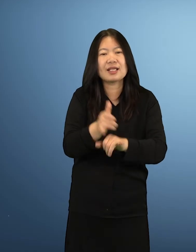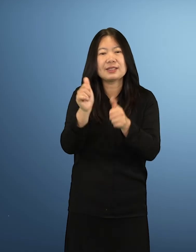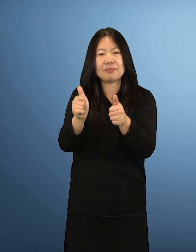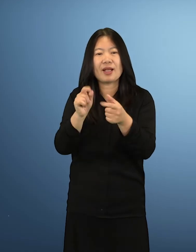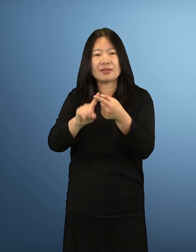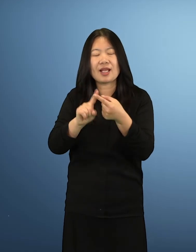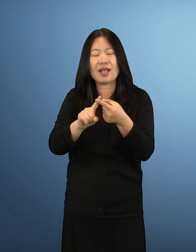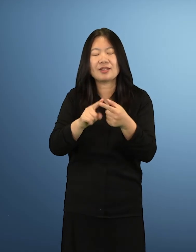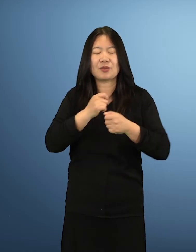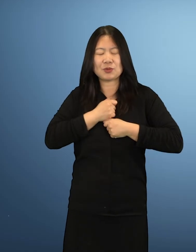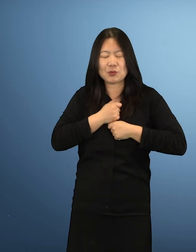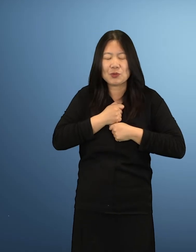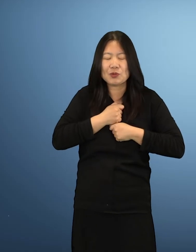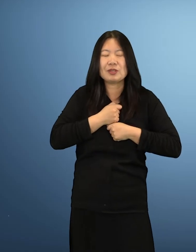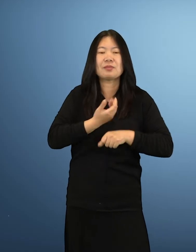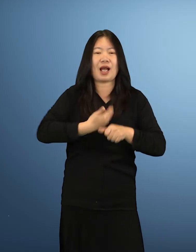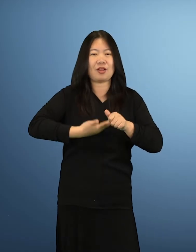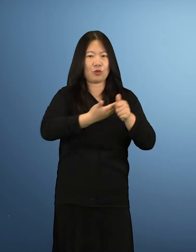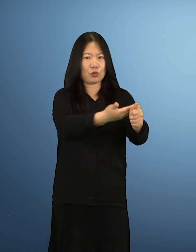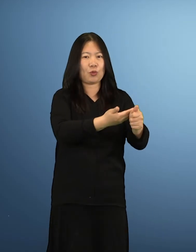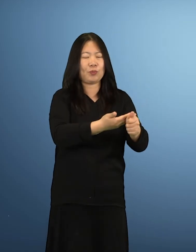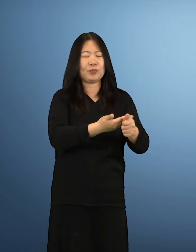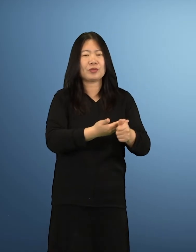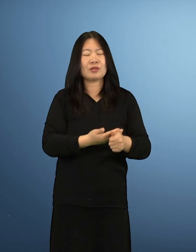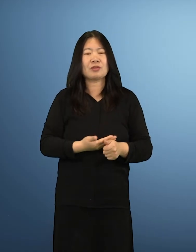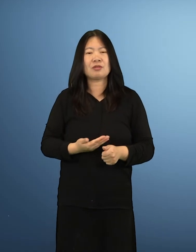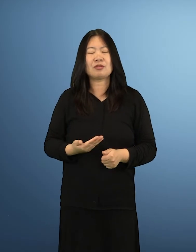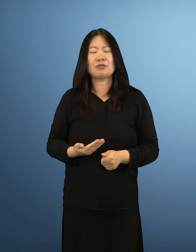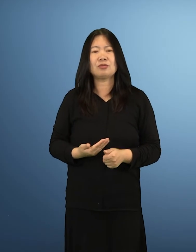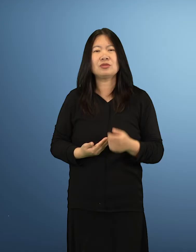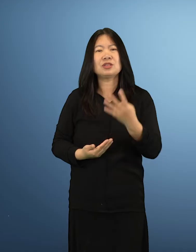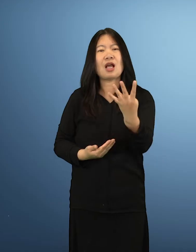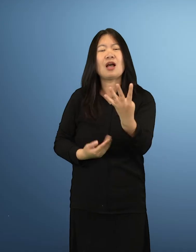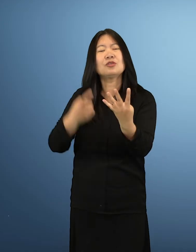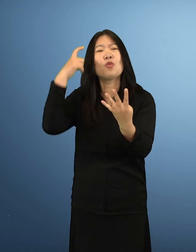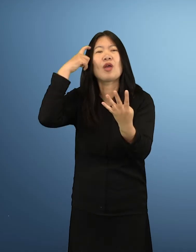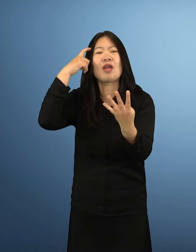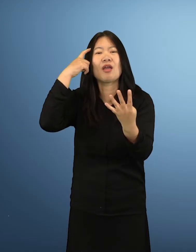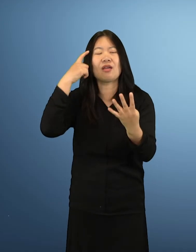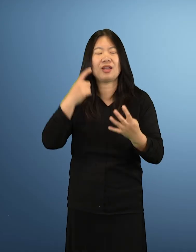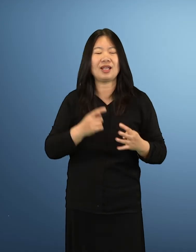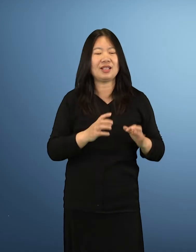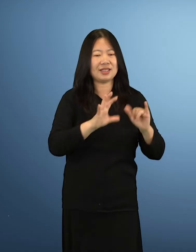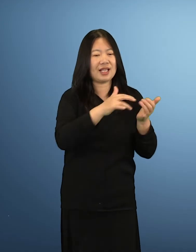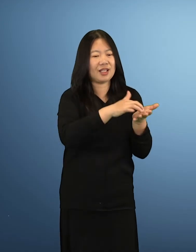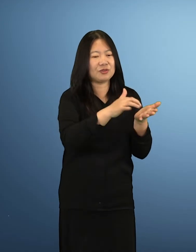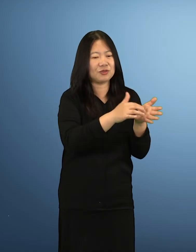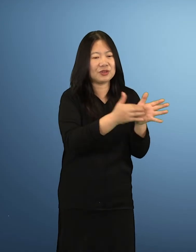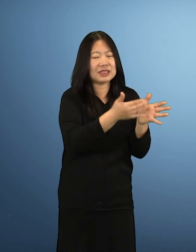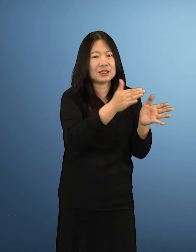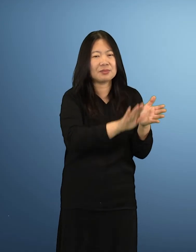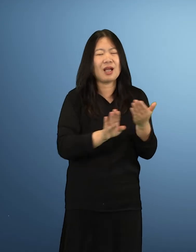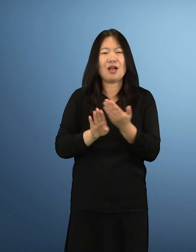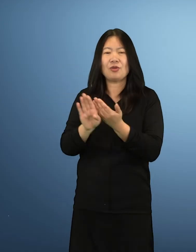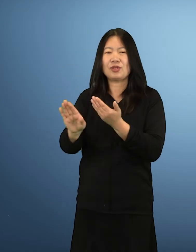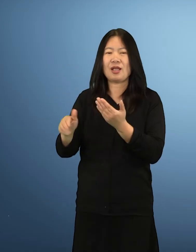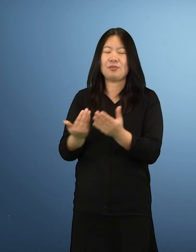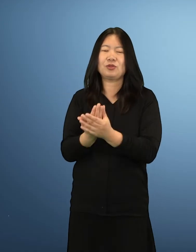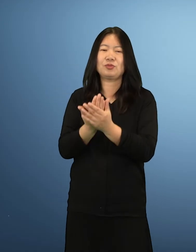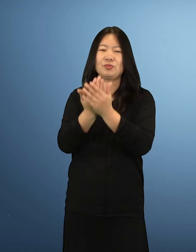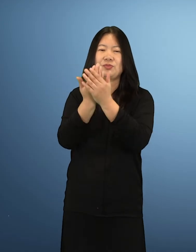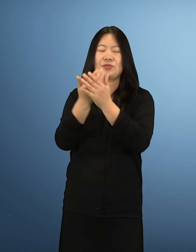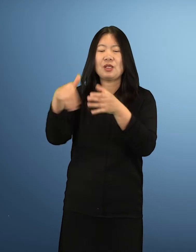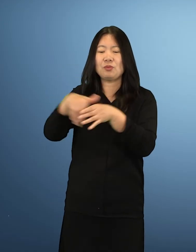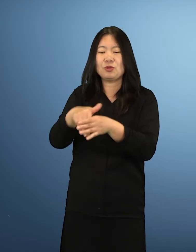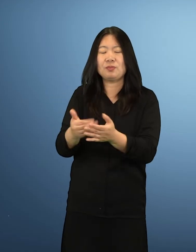거예요. 그럼 왜 4냐? 세상의 수이기도 하지만 그 이후에